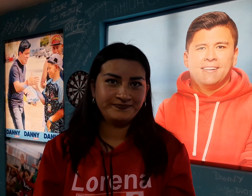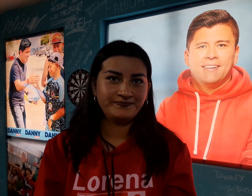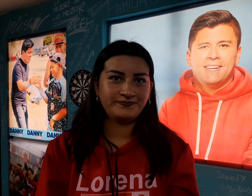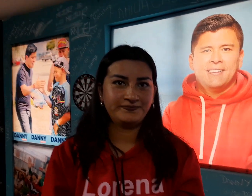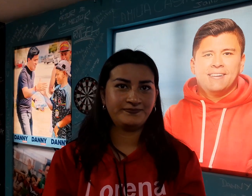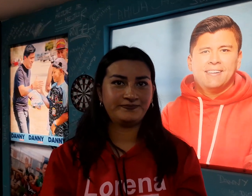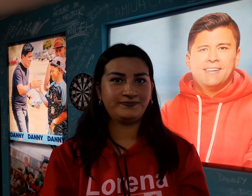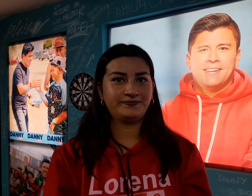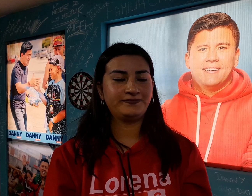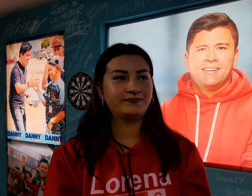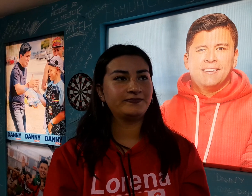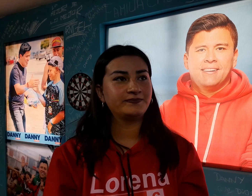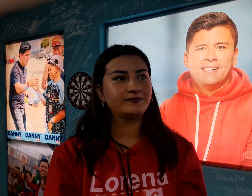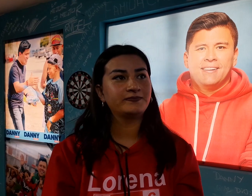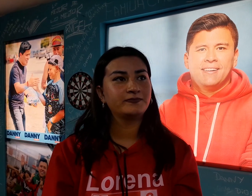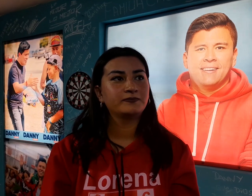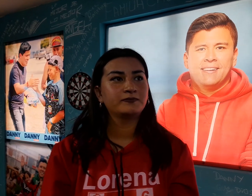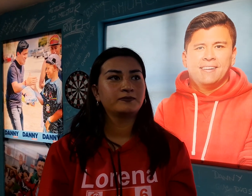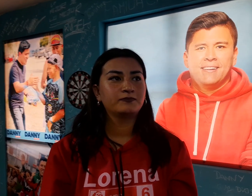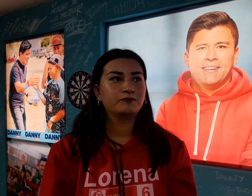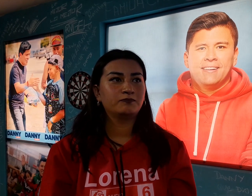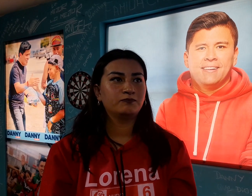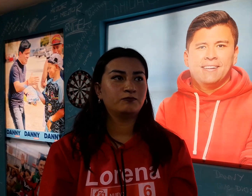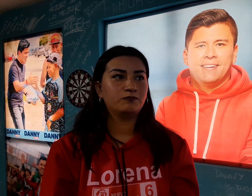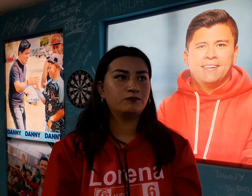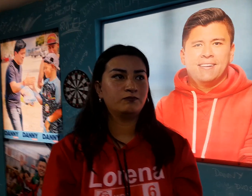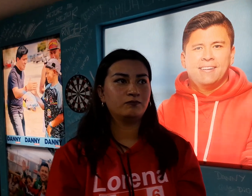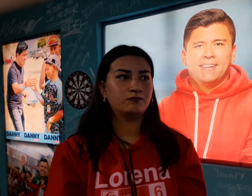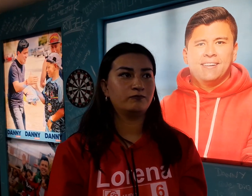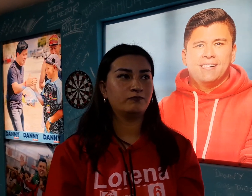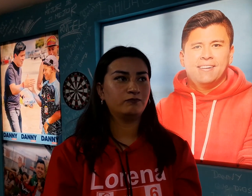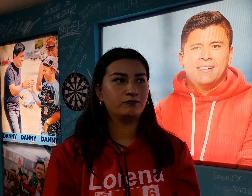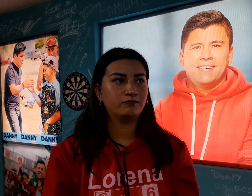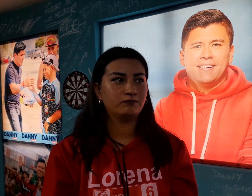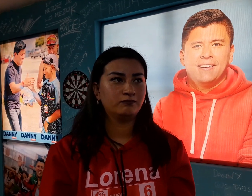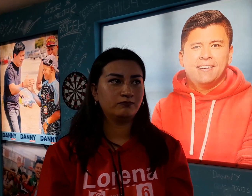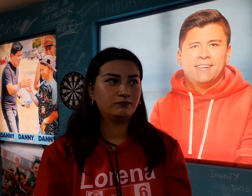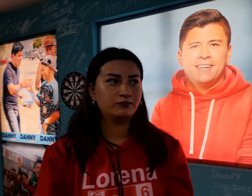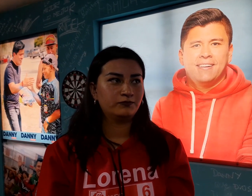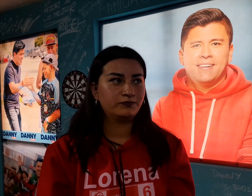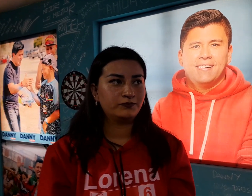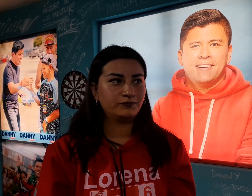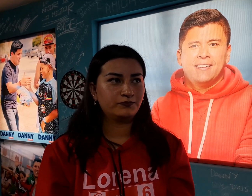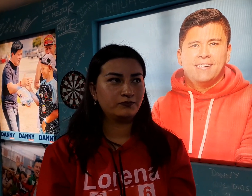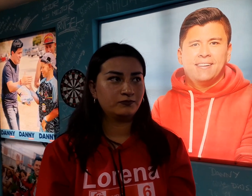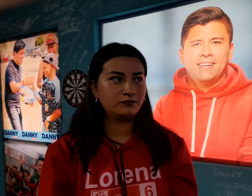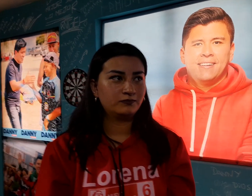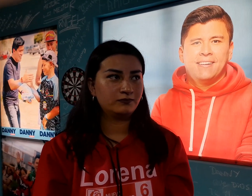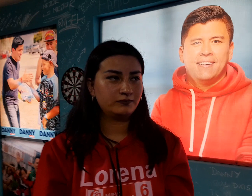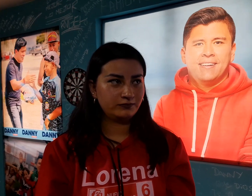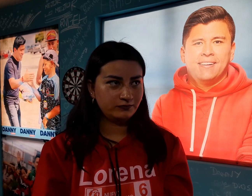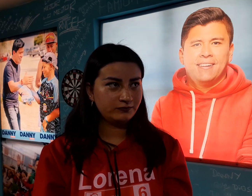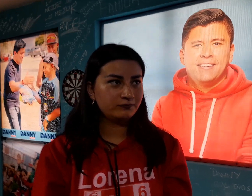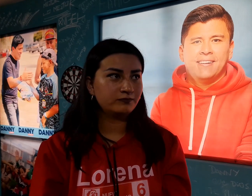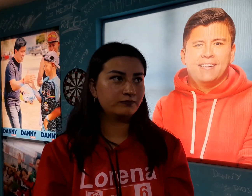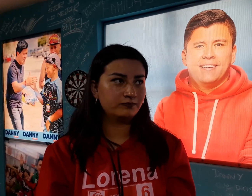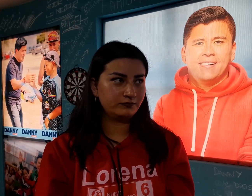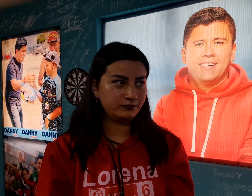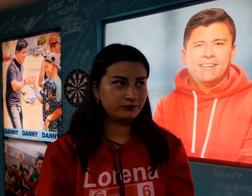que nos deje, ¿cuál es, Lorena? Un mensaje para todos, incluidos los jóvenes, los adultos, los niños,